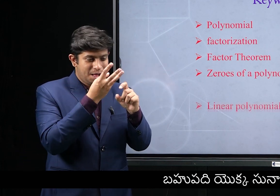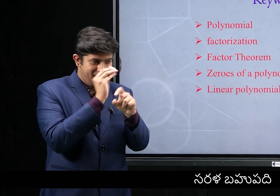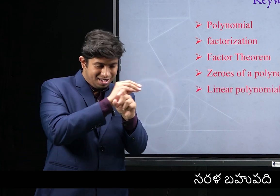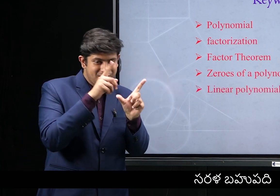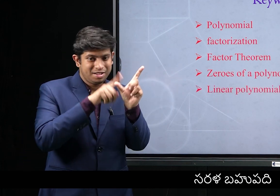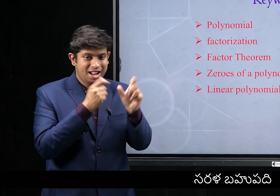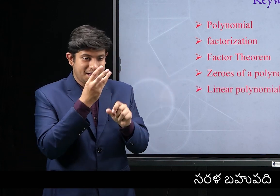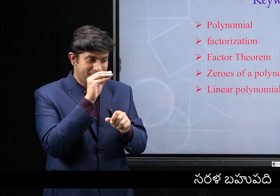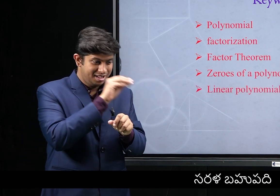సరళ బహుపది,